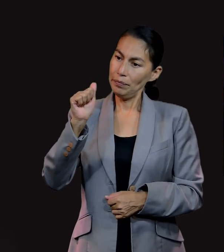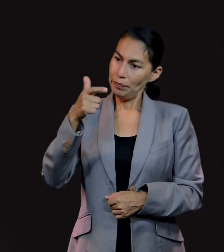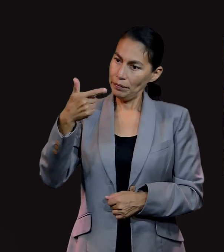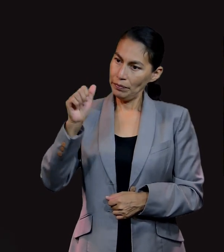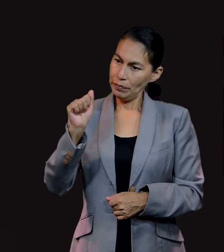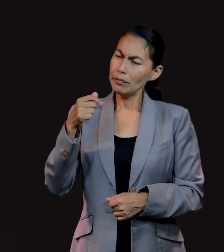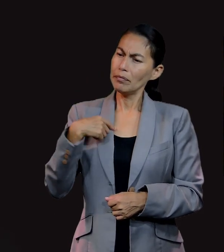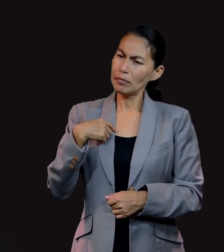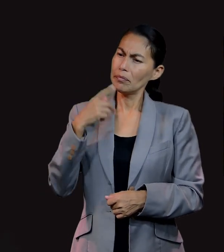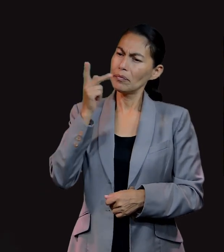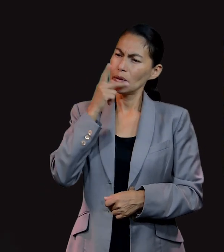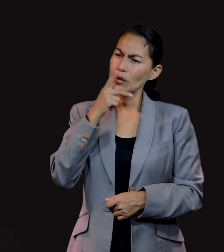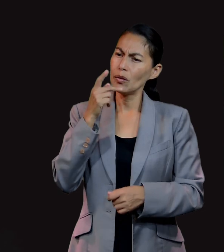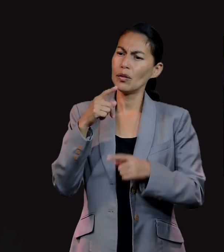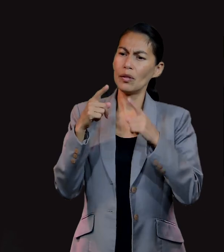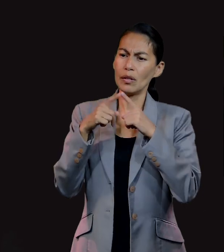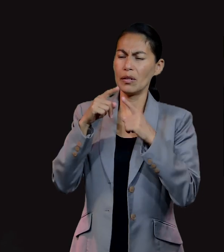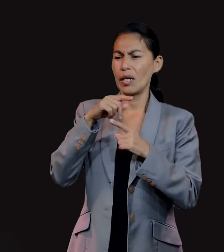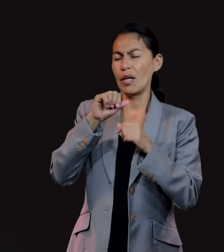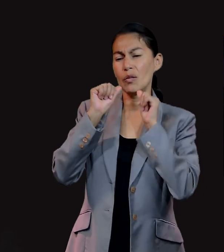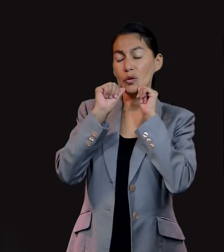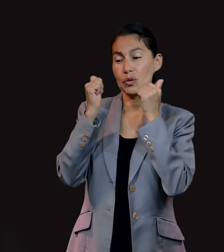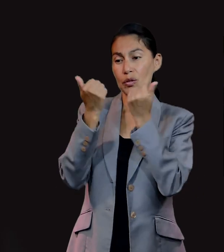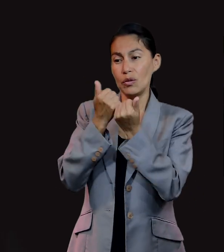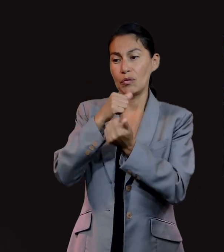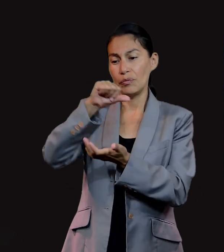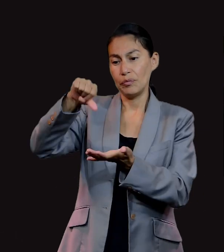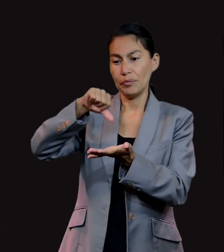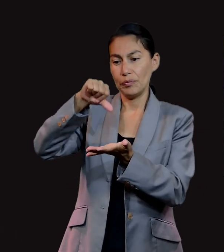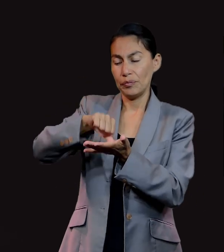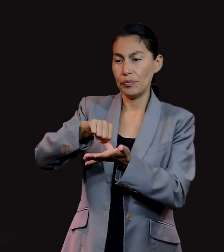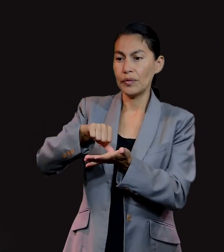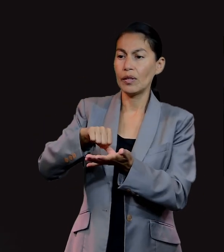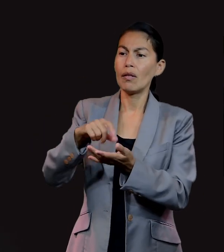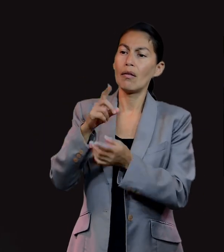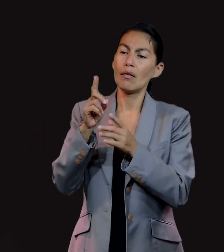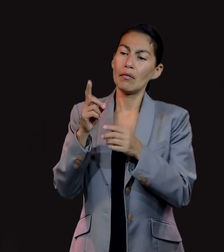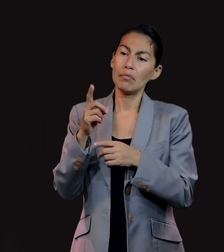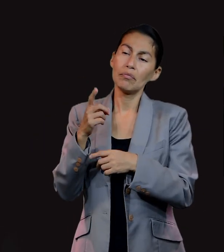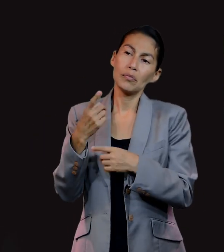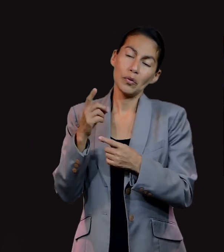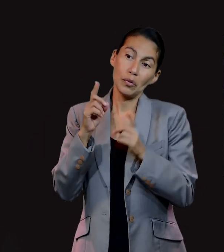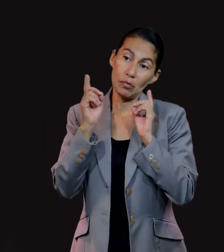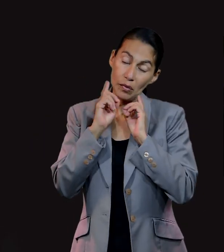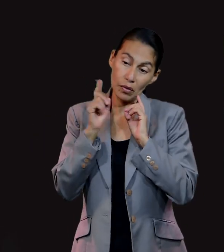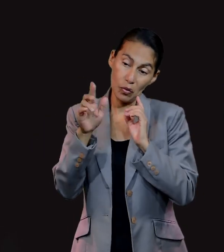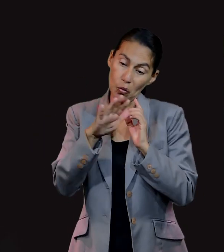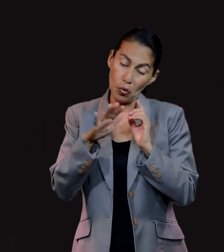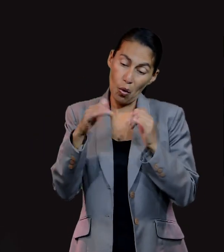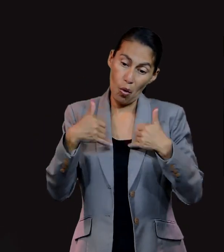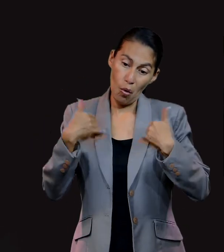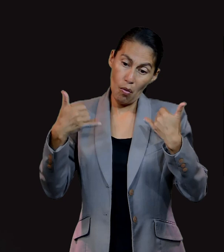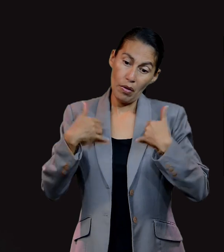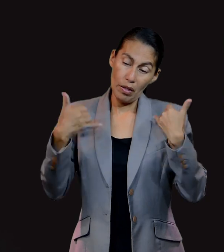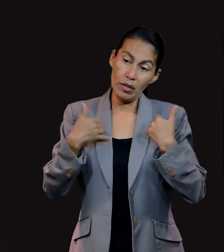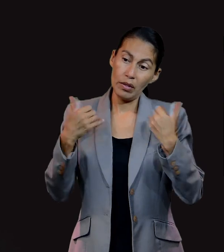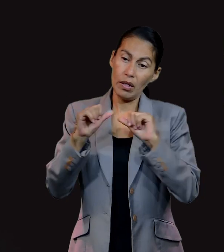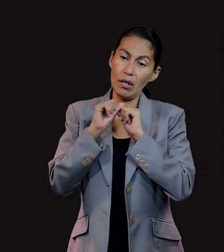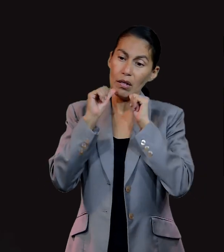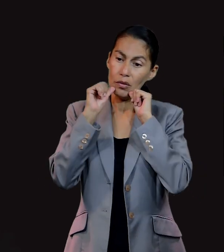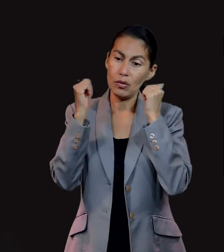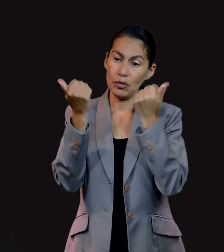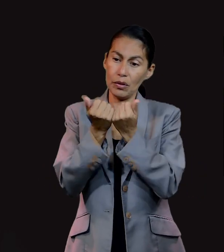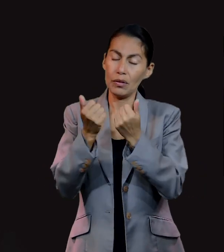Metropolitana de los Adventistas del Séptimo Día como Pastor y también como Departamental de Jóvenes de nuestra